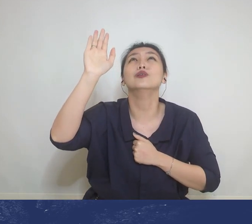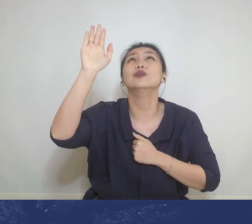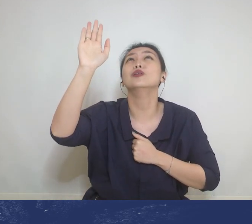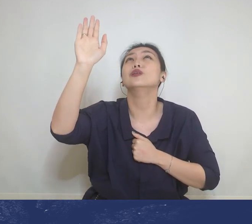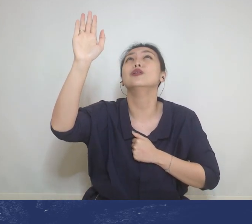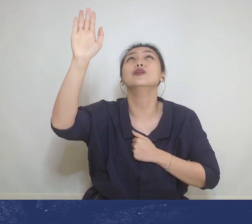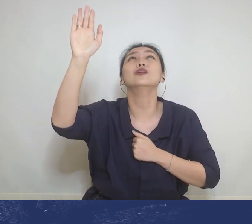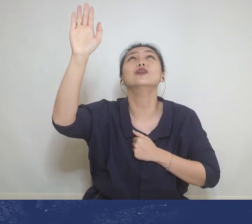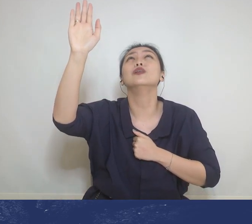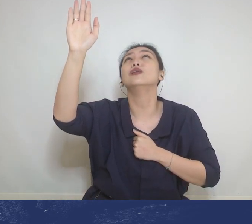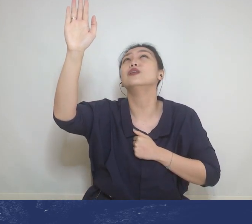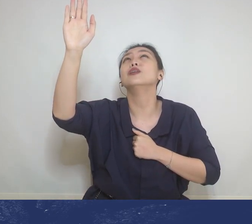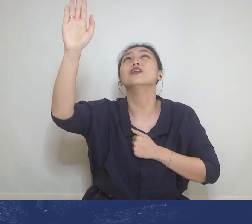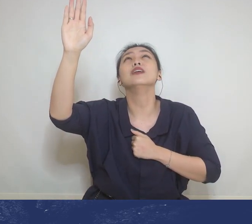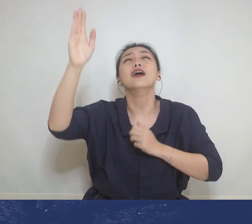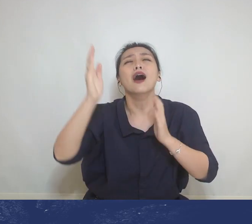kebaikanmu.